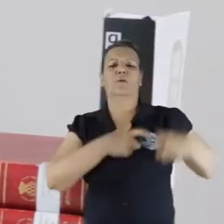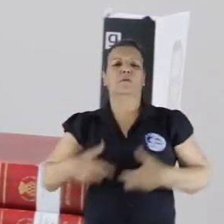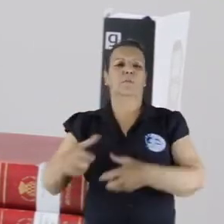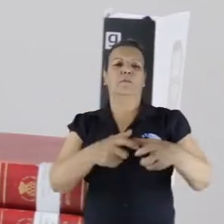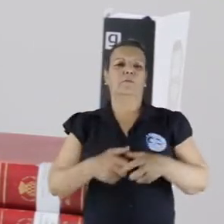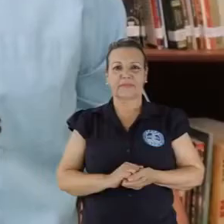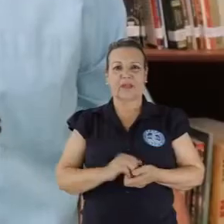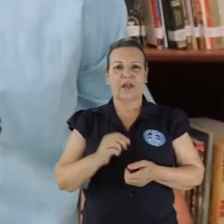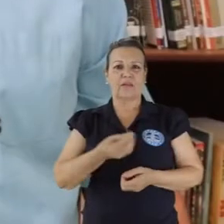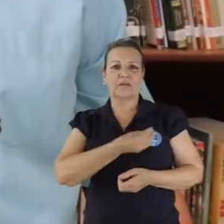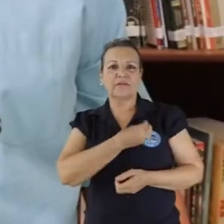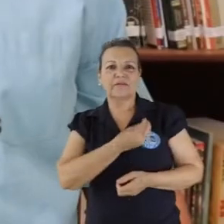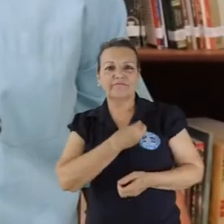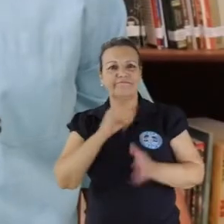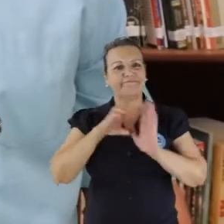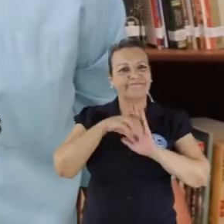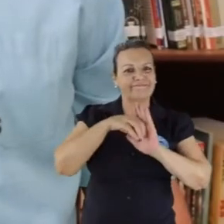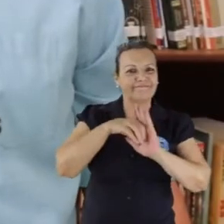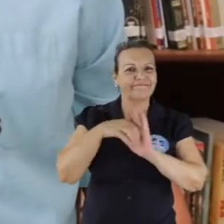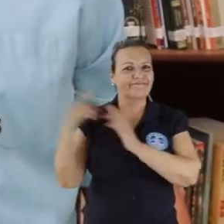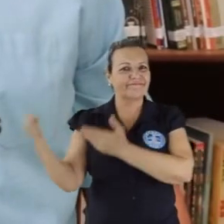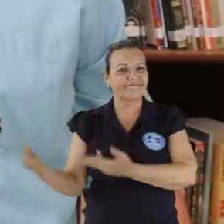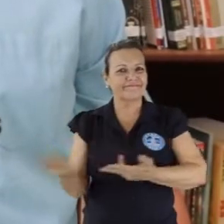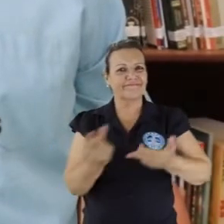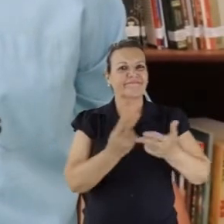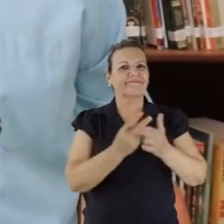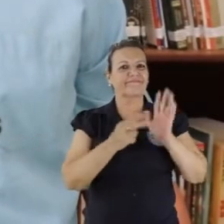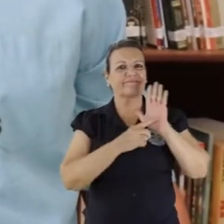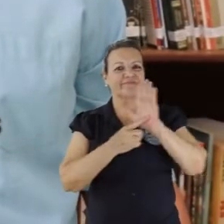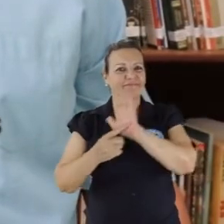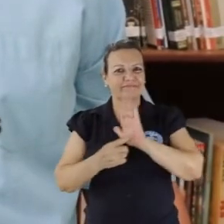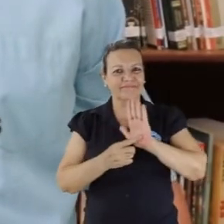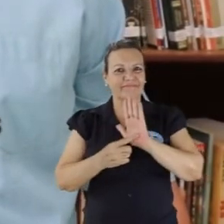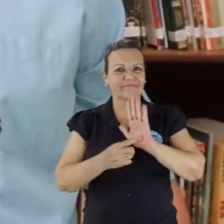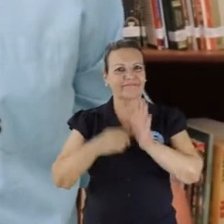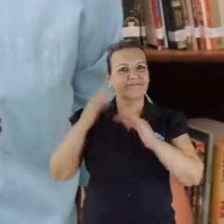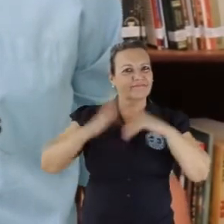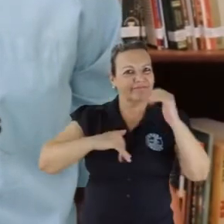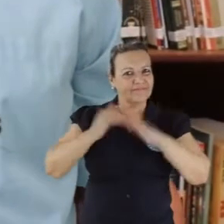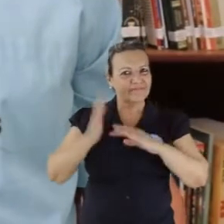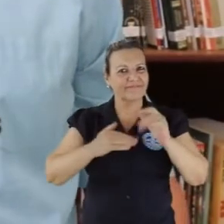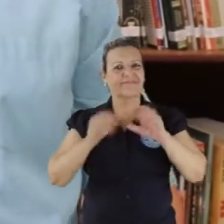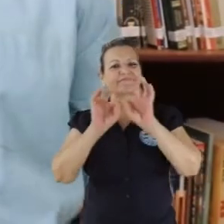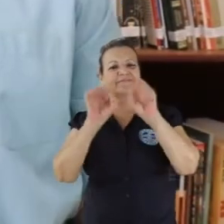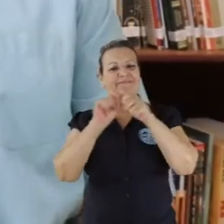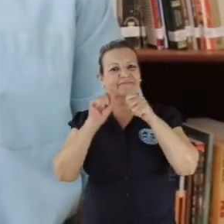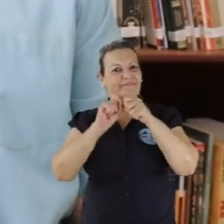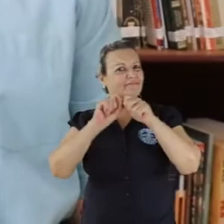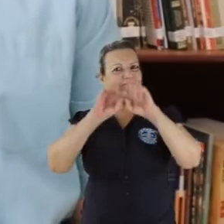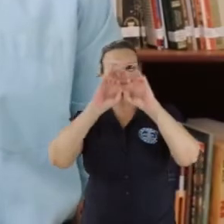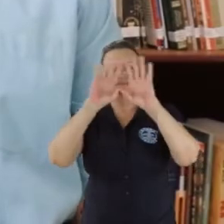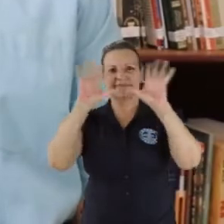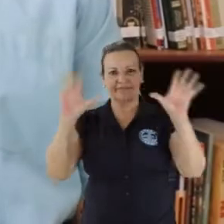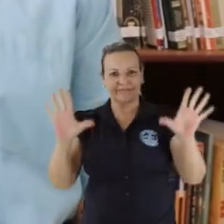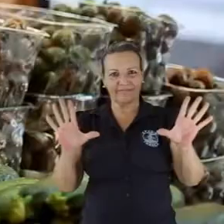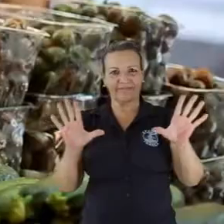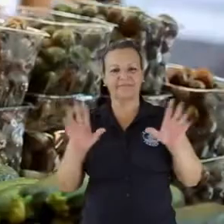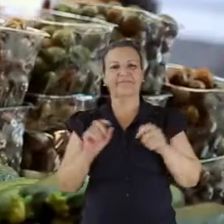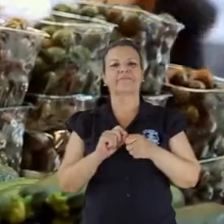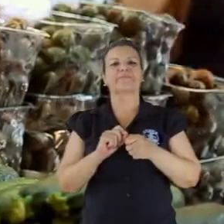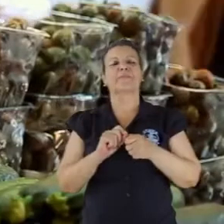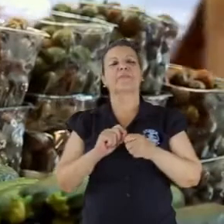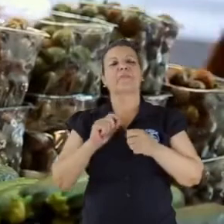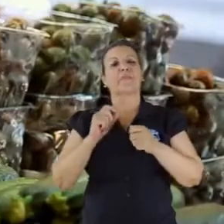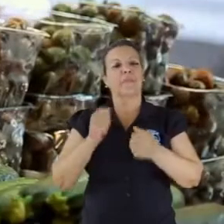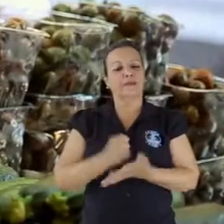mesmo resultado. Existem conceitos que são trazidos à tona, mesmo que, na prática, sua realização não seja tão clara.